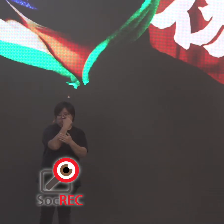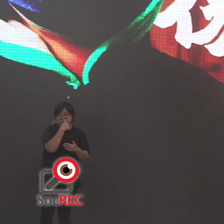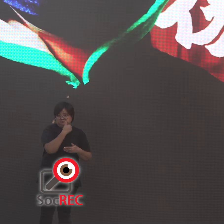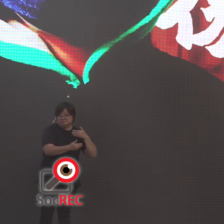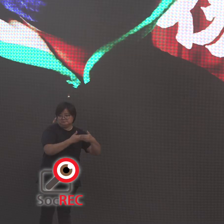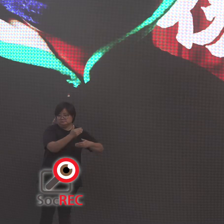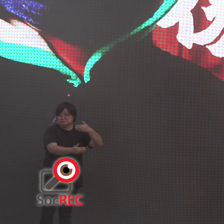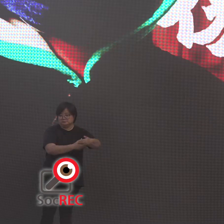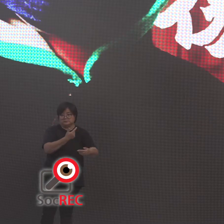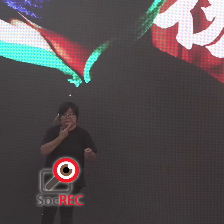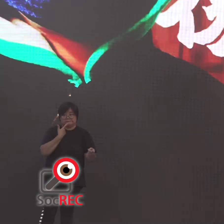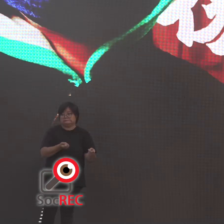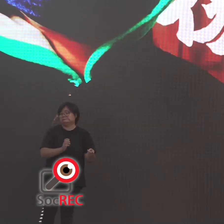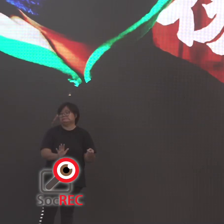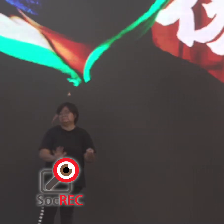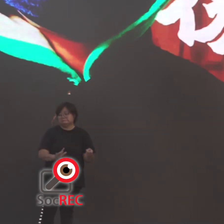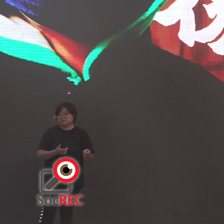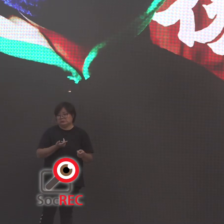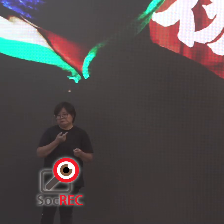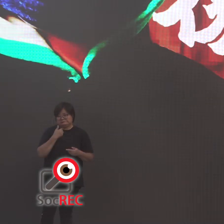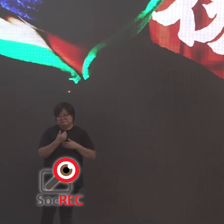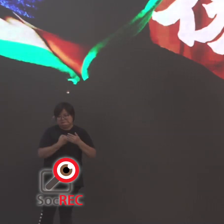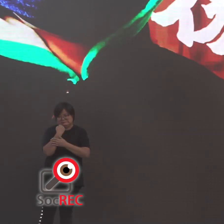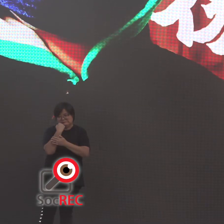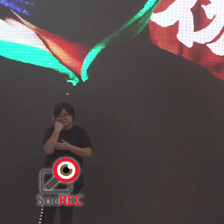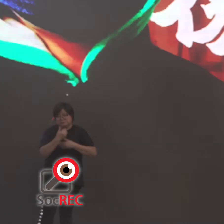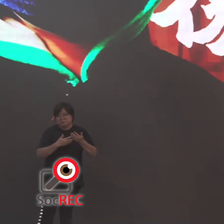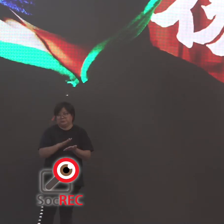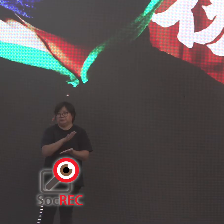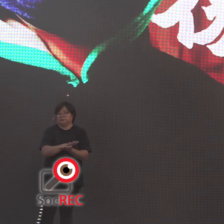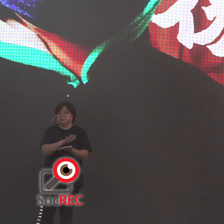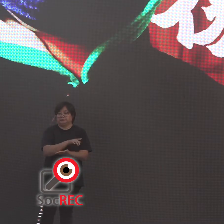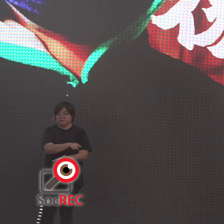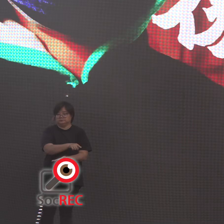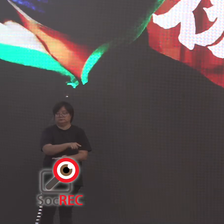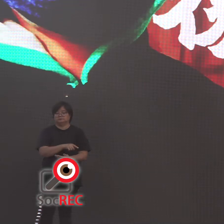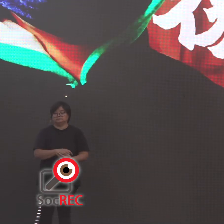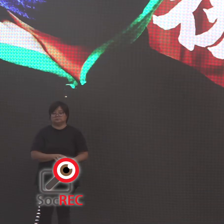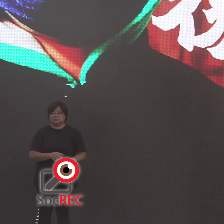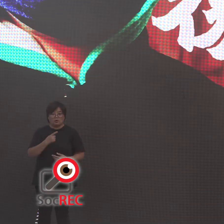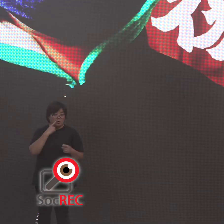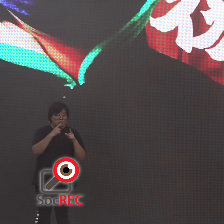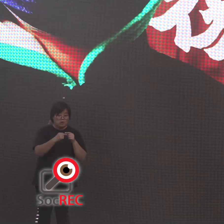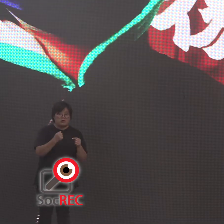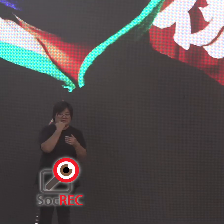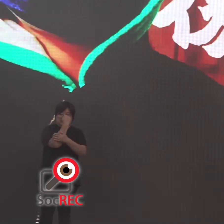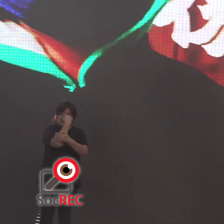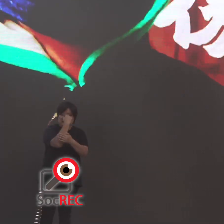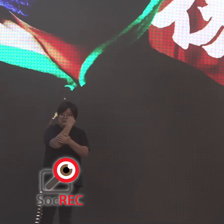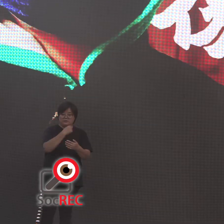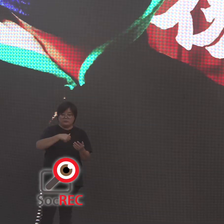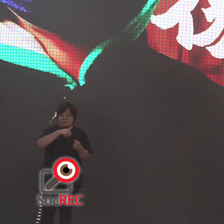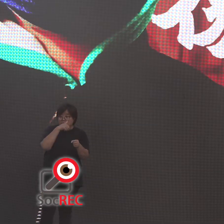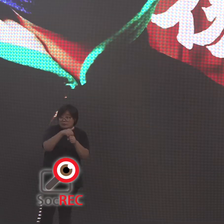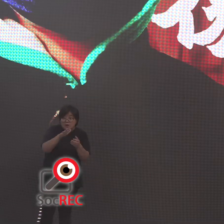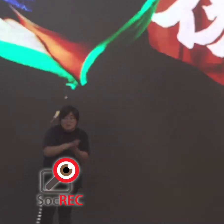長。台灣人其實在爭取民主的路上足足行了40多年，直到今天